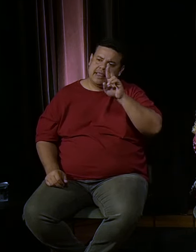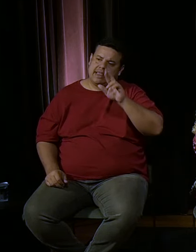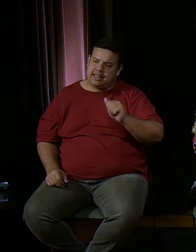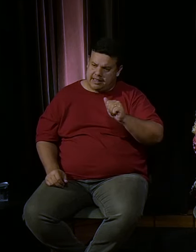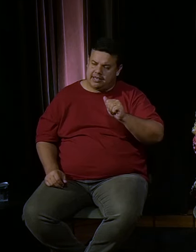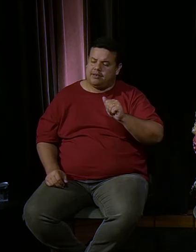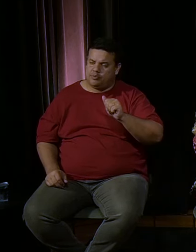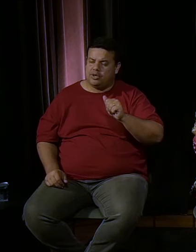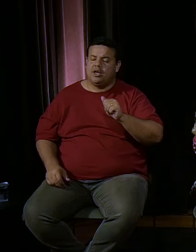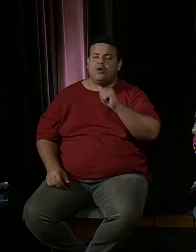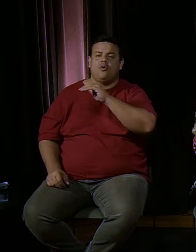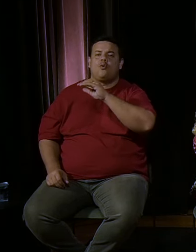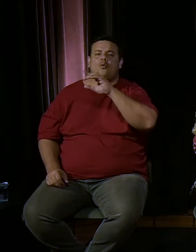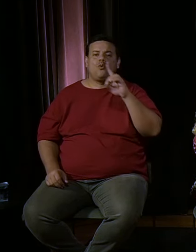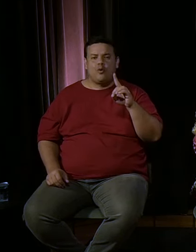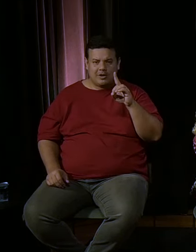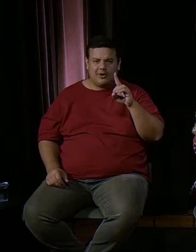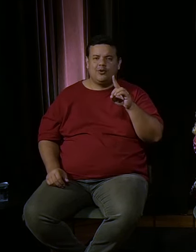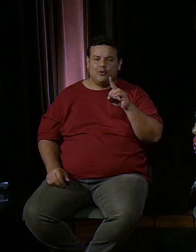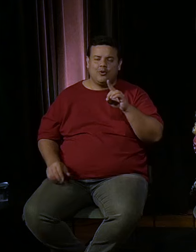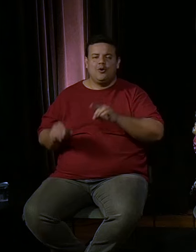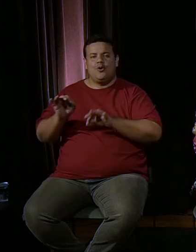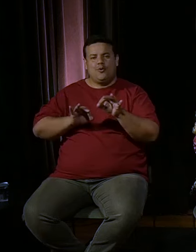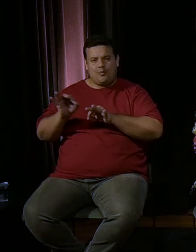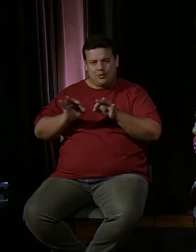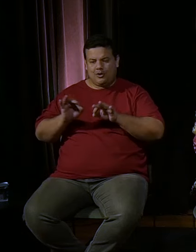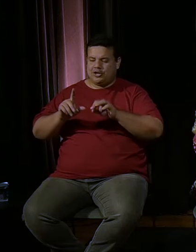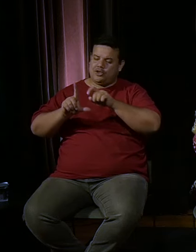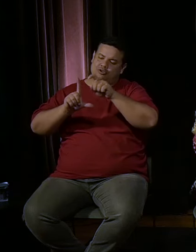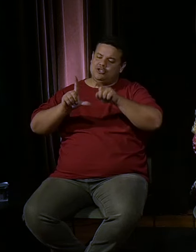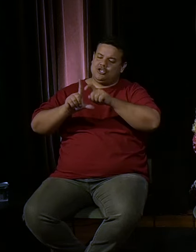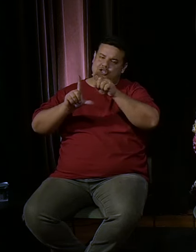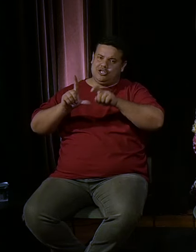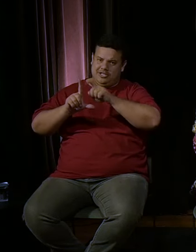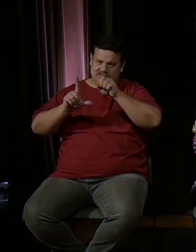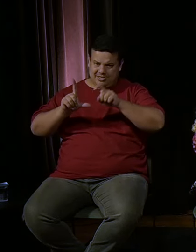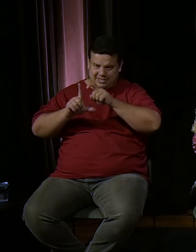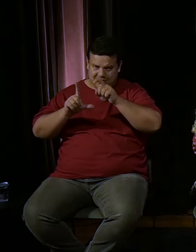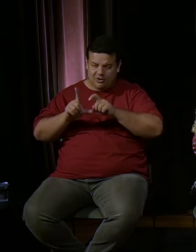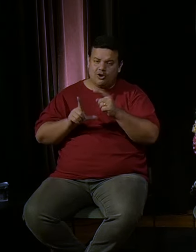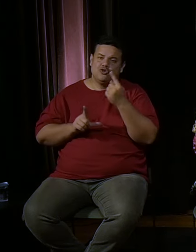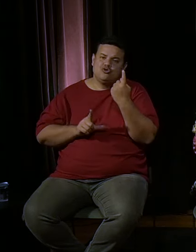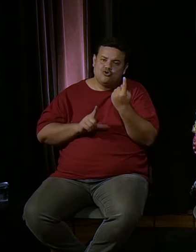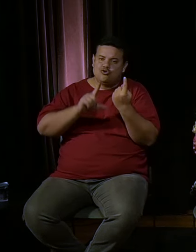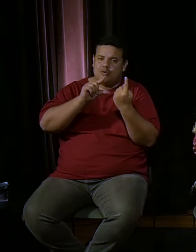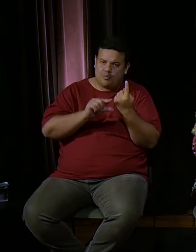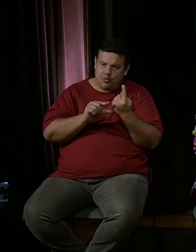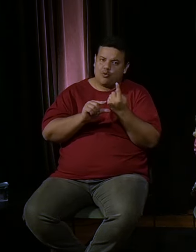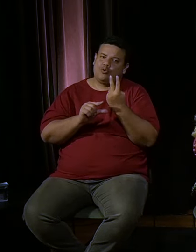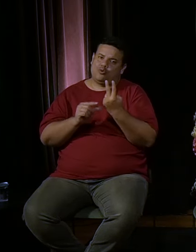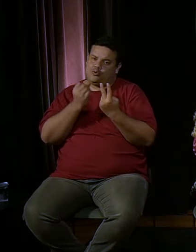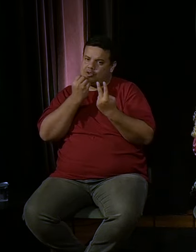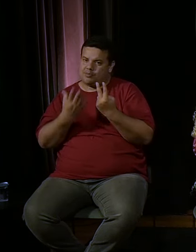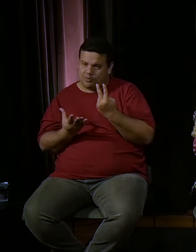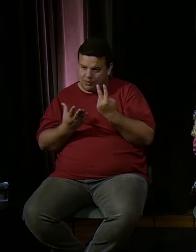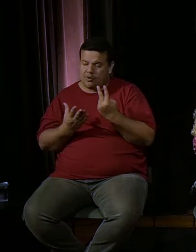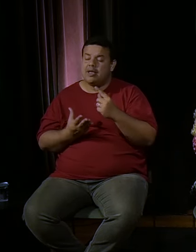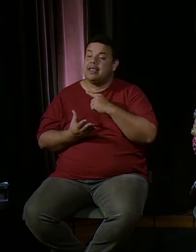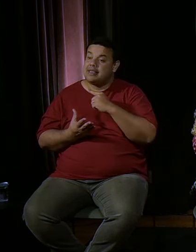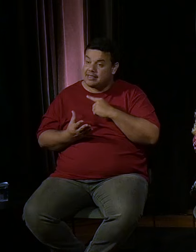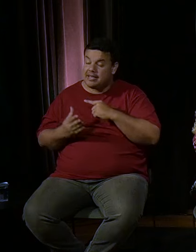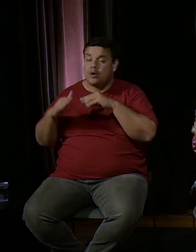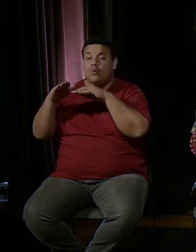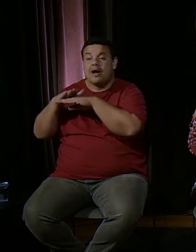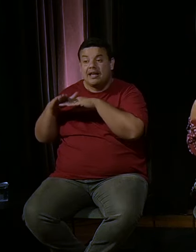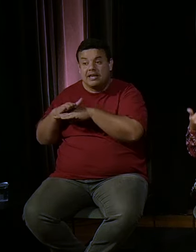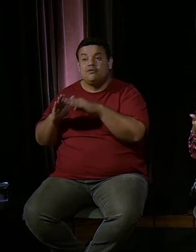de digitalização e restauração do Um É Pouco, Dois É Bom, que é lá no Arquivo Nacional que fica os cortes da censura.